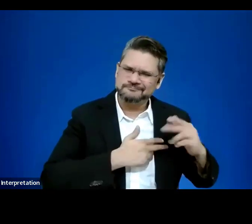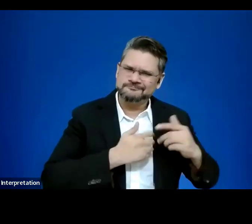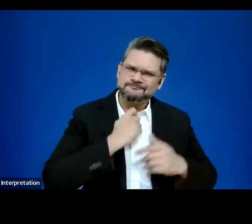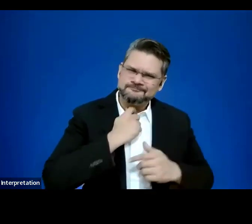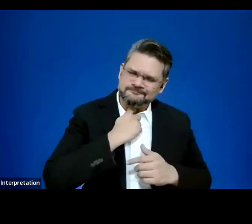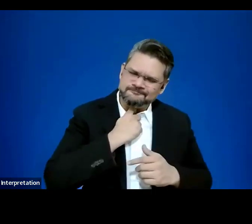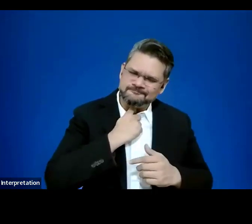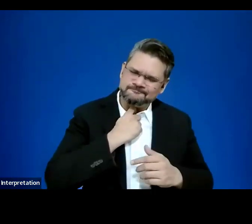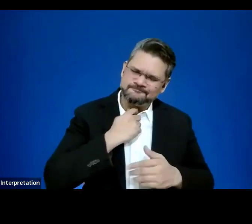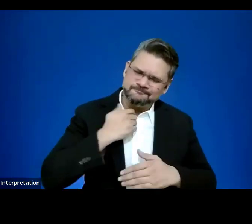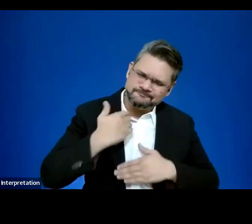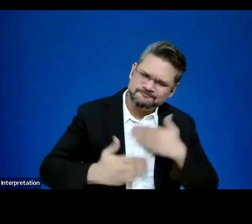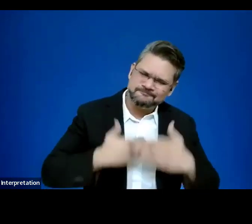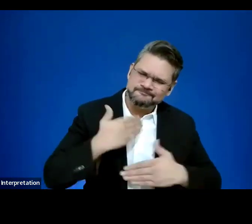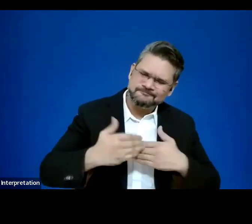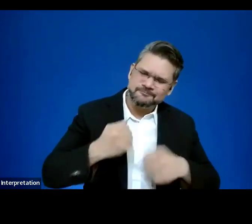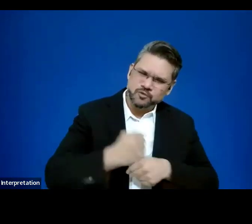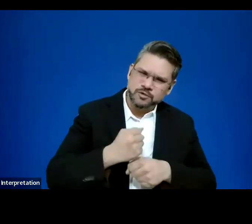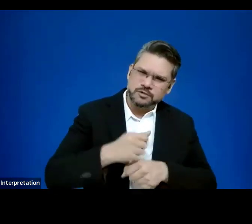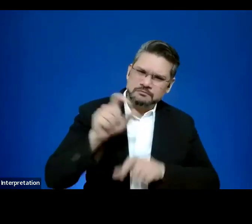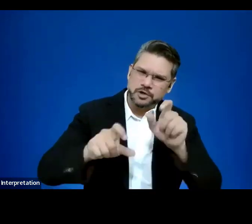而且呢，他的这个